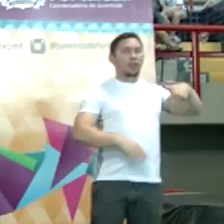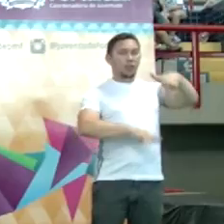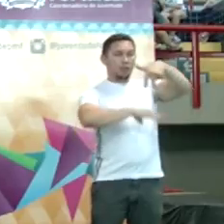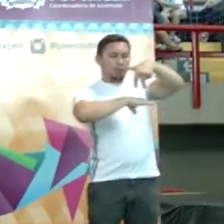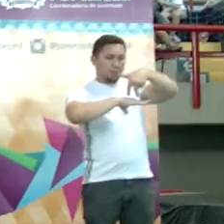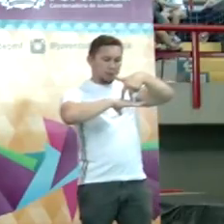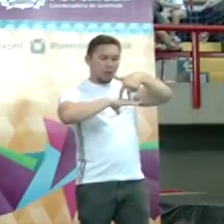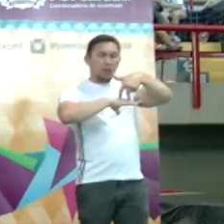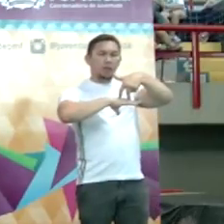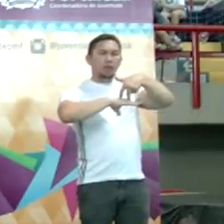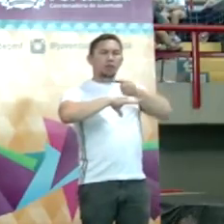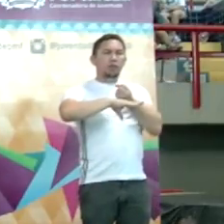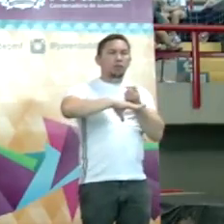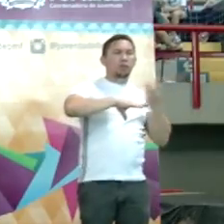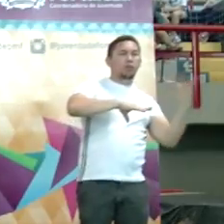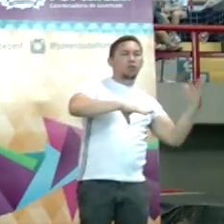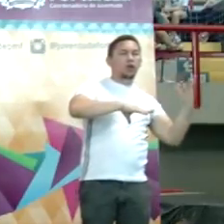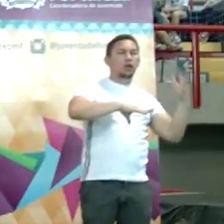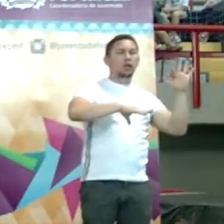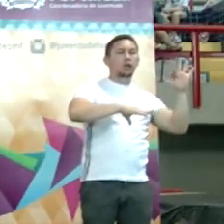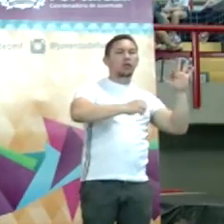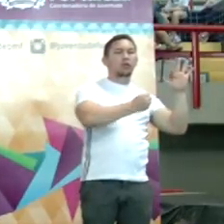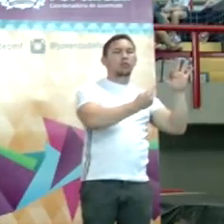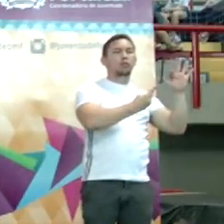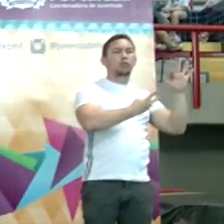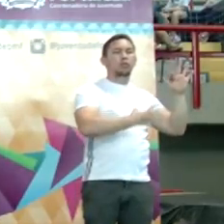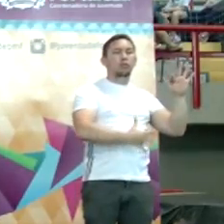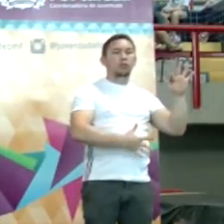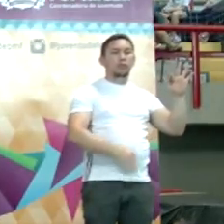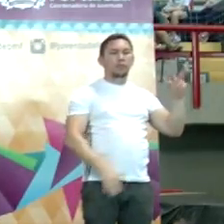palco. Quantas forças agem em mim?